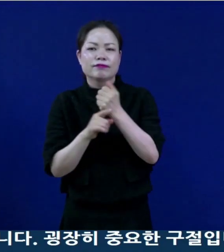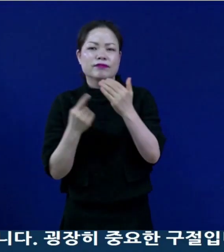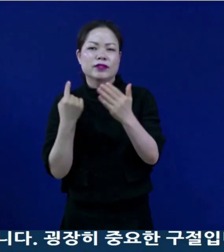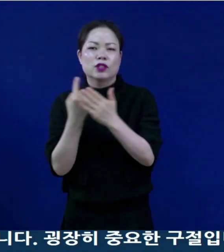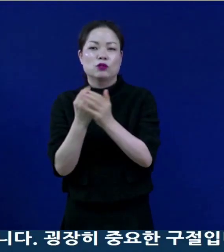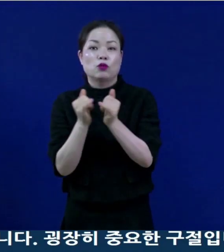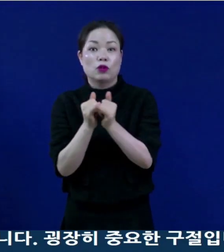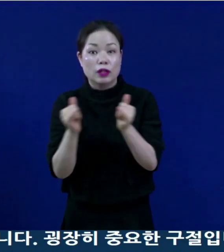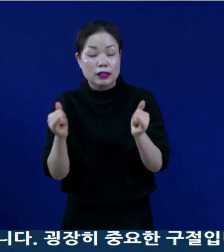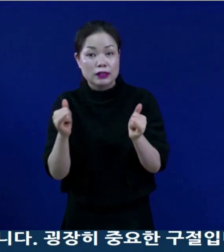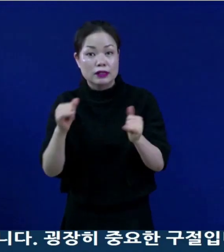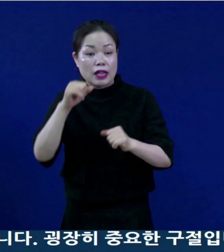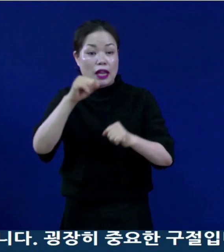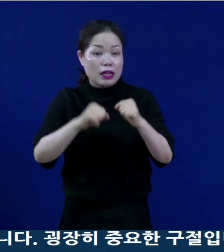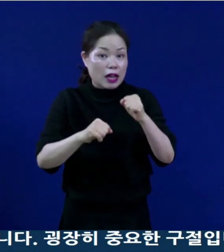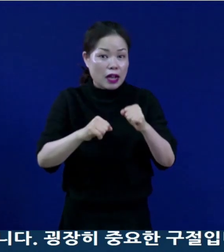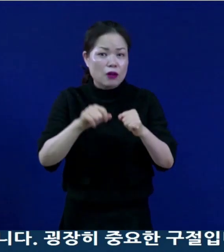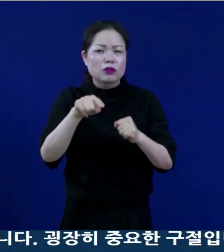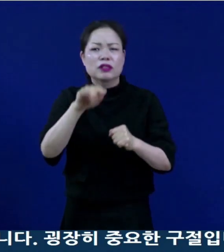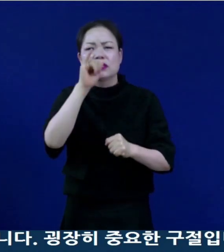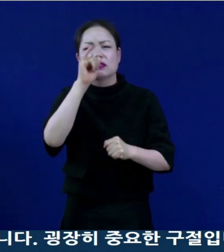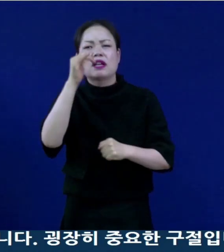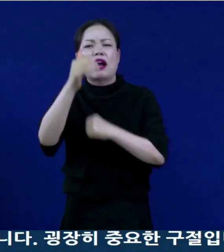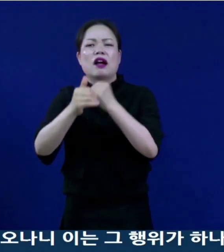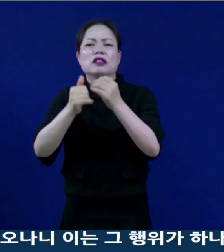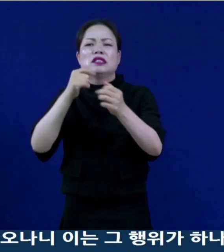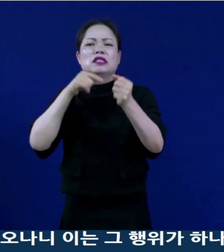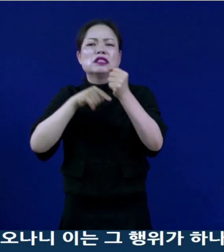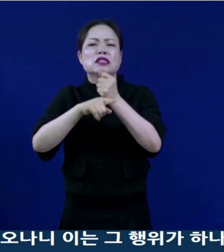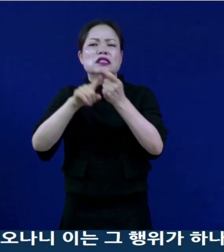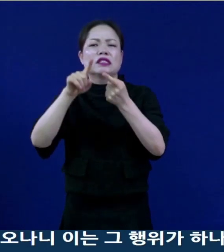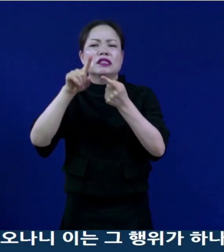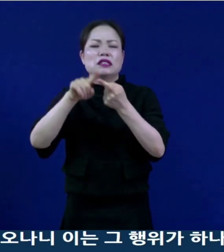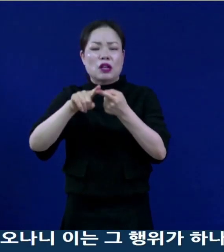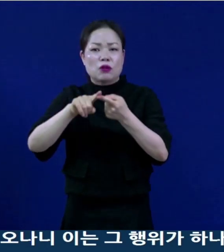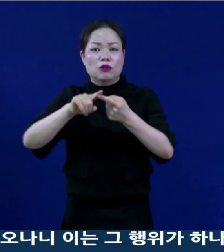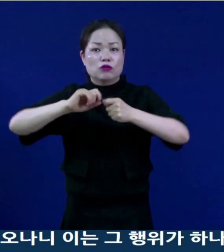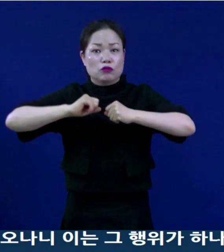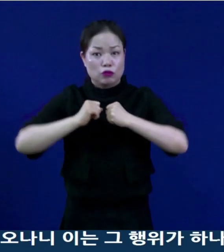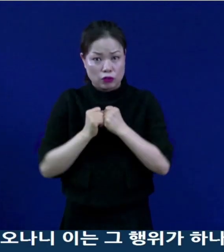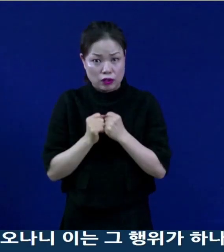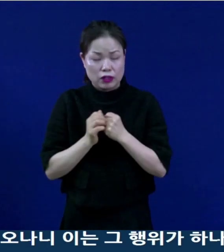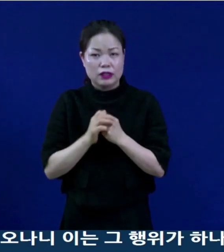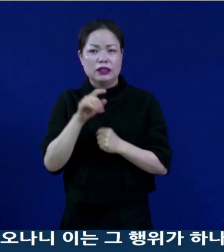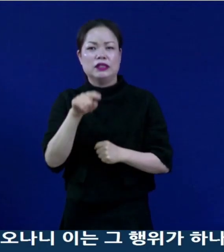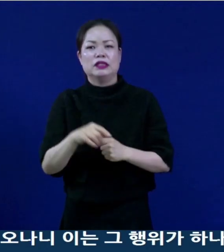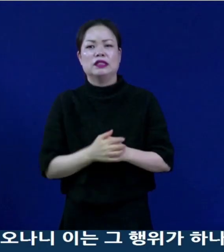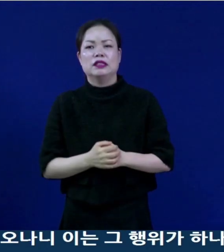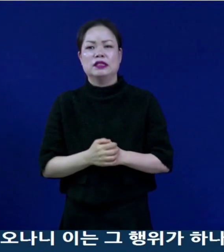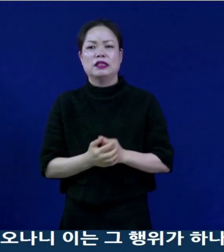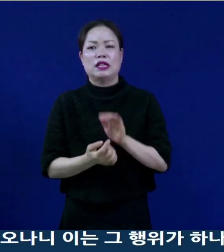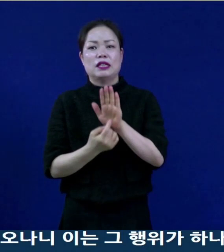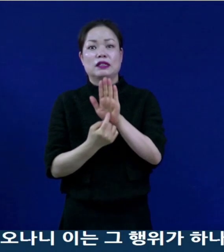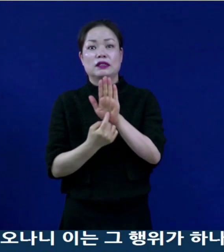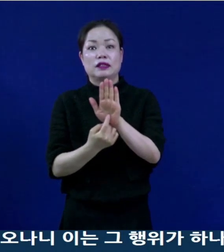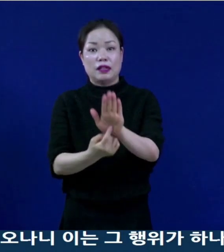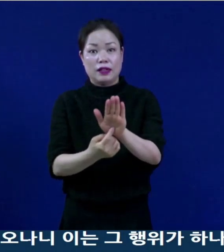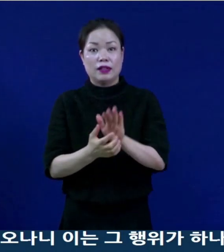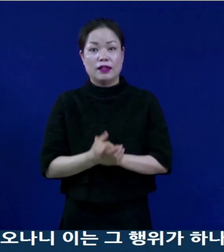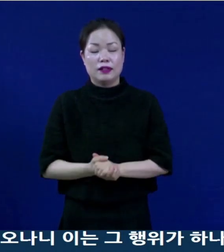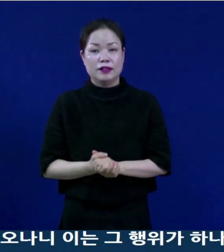속한 사람은요, 그가 행하고 있는 것이 하나님의 뜻을 따르는 것이다, 이것이 나타나진다는